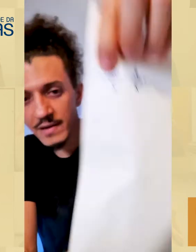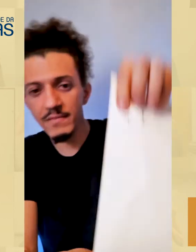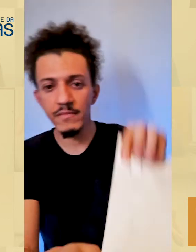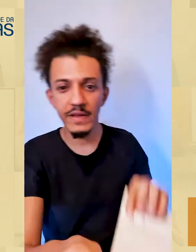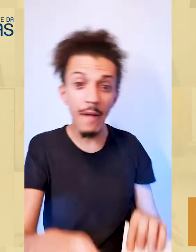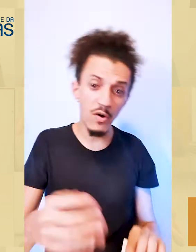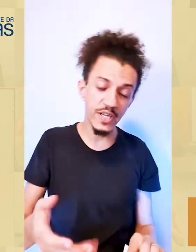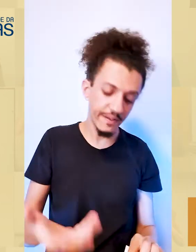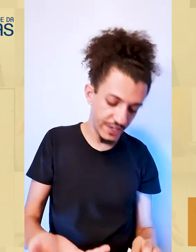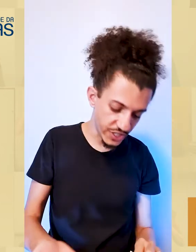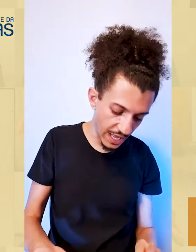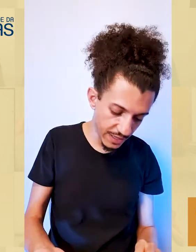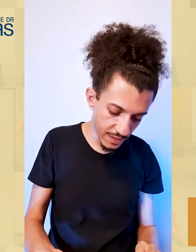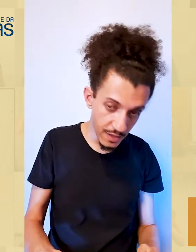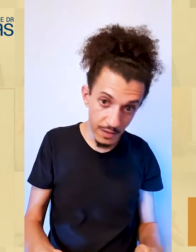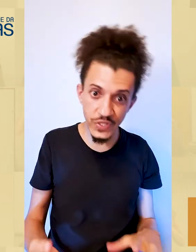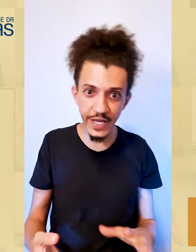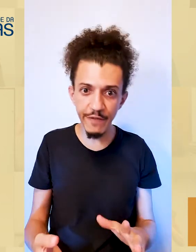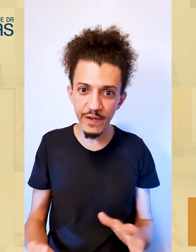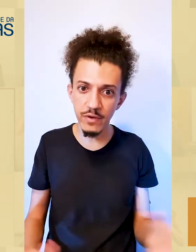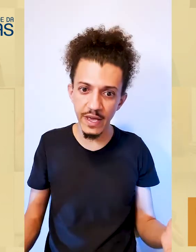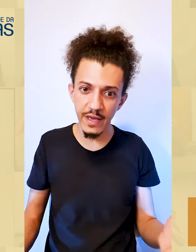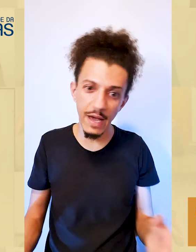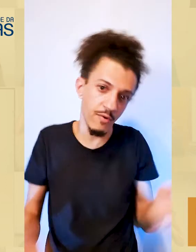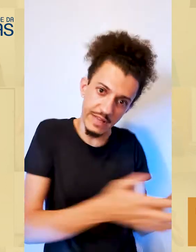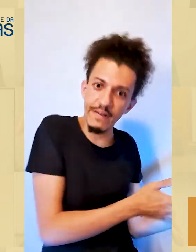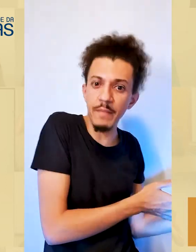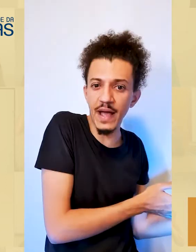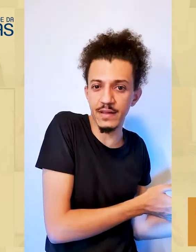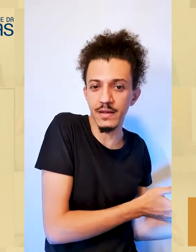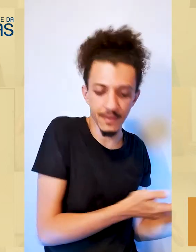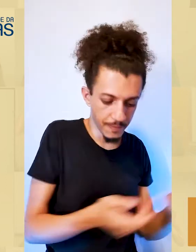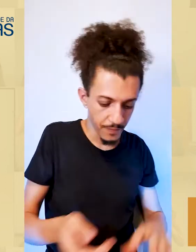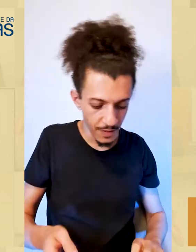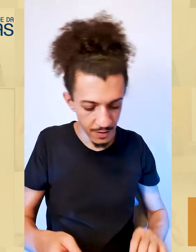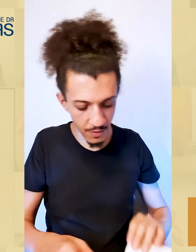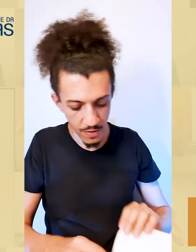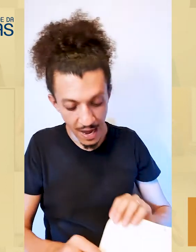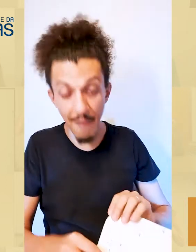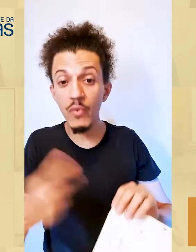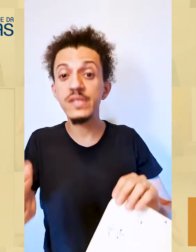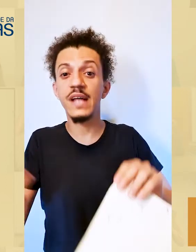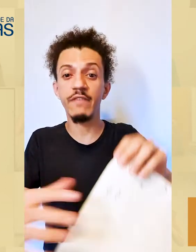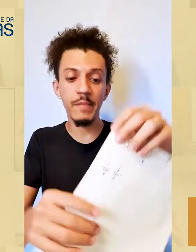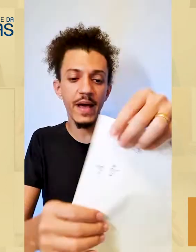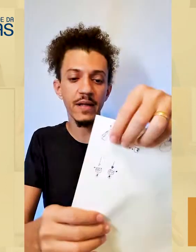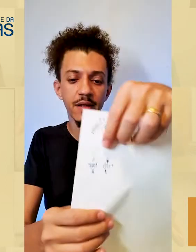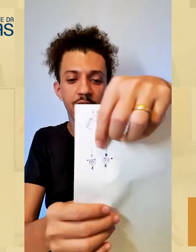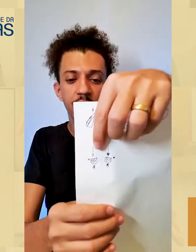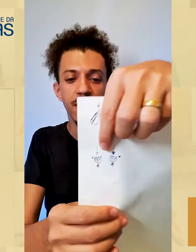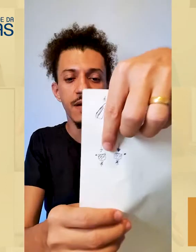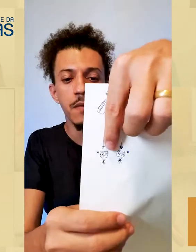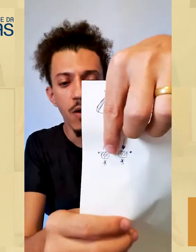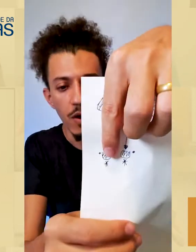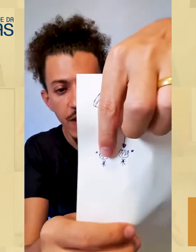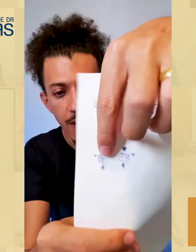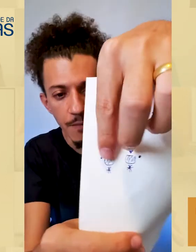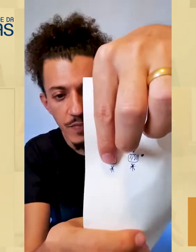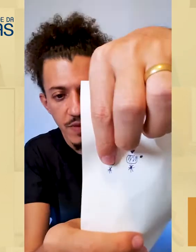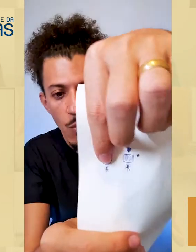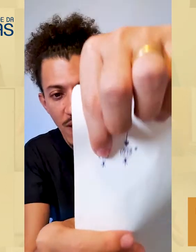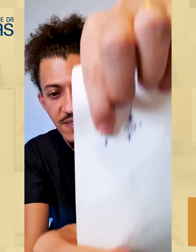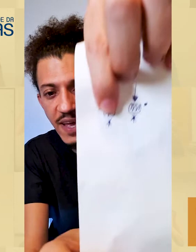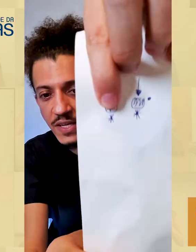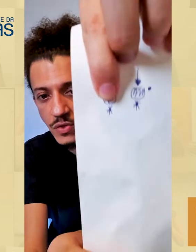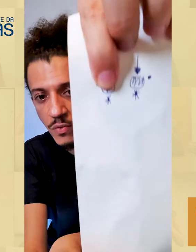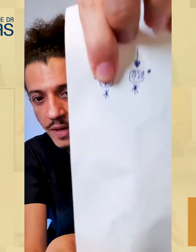fechar, e a mão já está fechada, então significa o quê? Que a mão estava aberta. Então, a mão estava aberta. Ok.